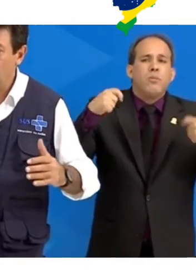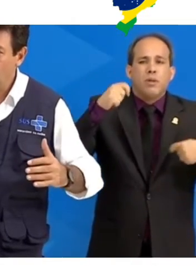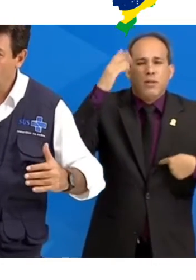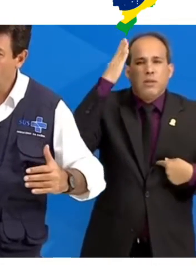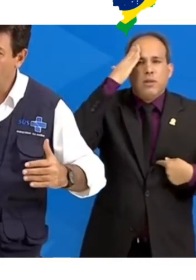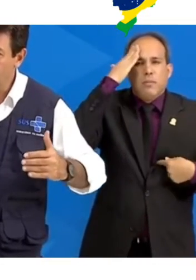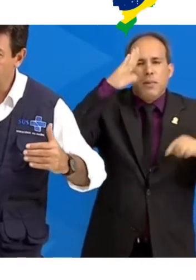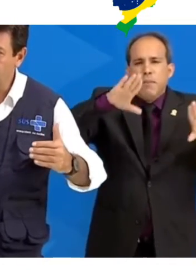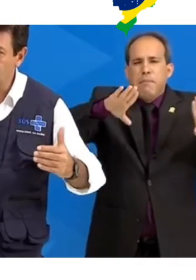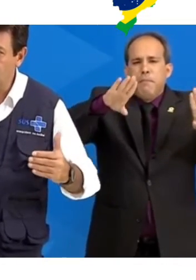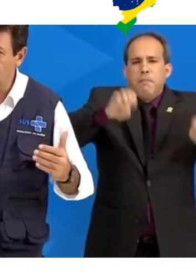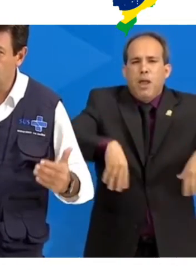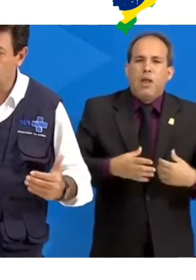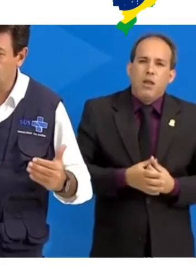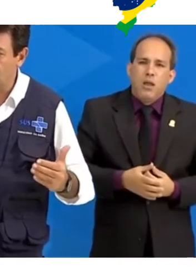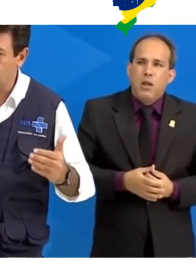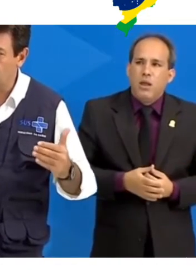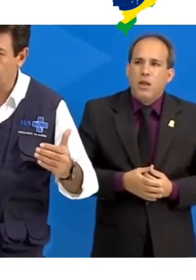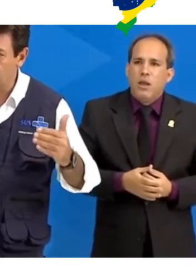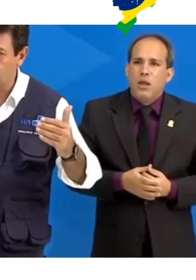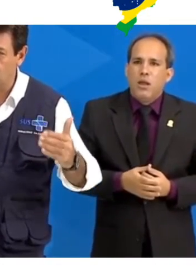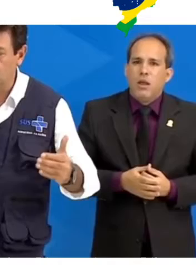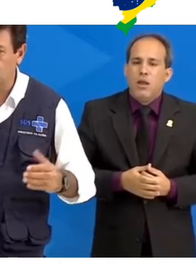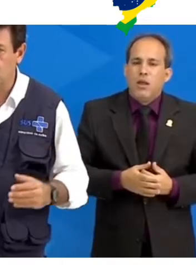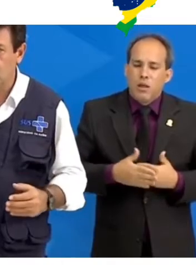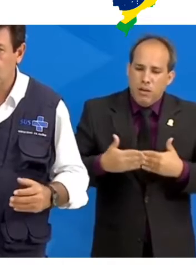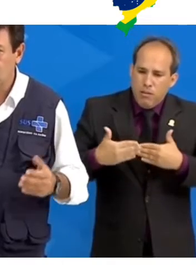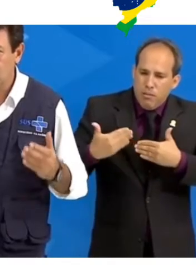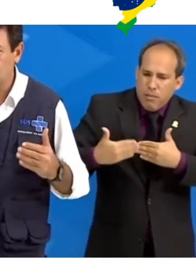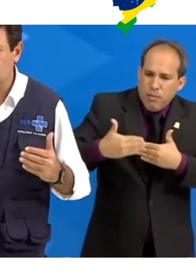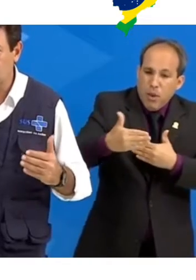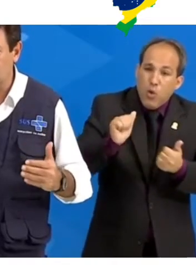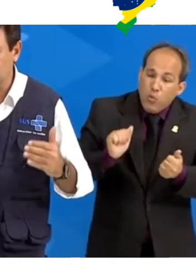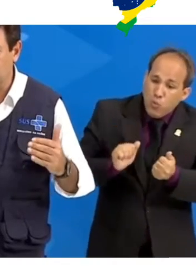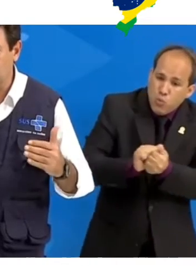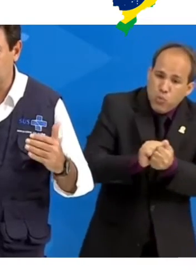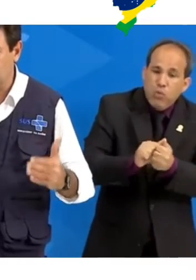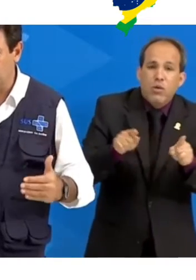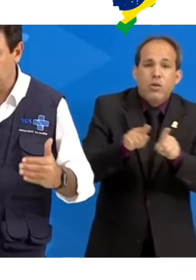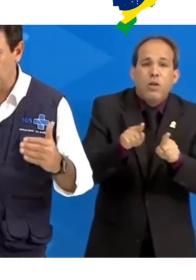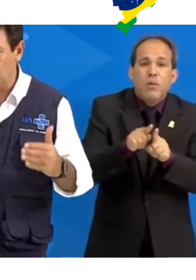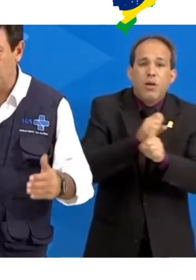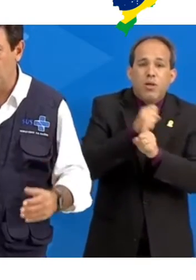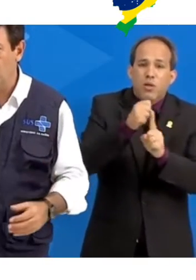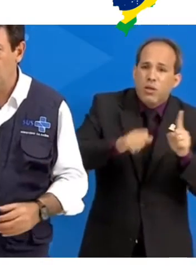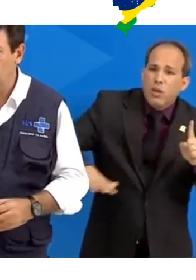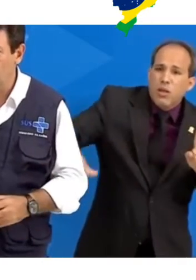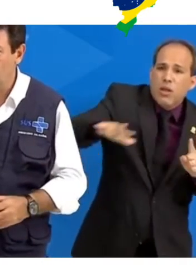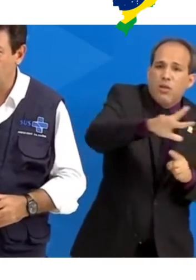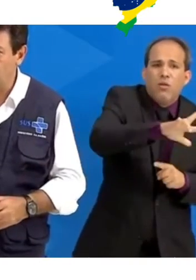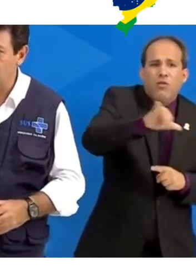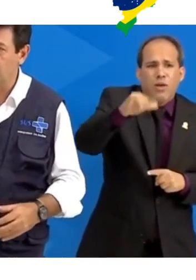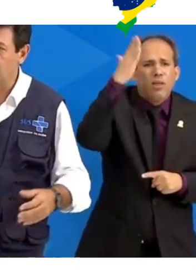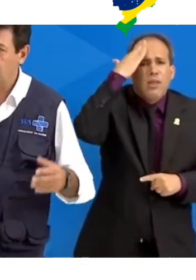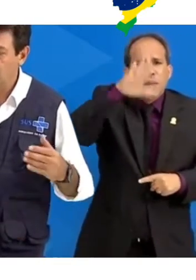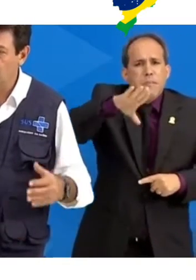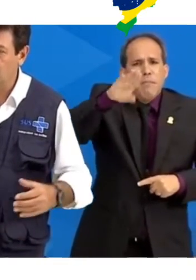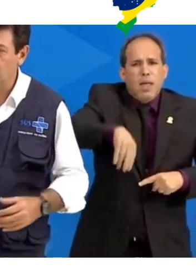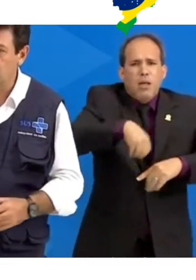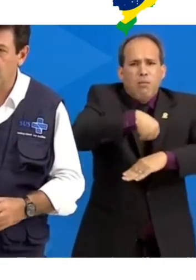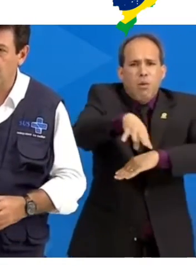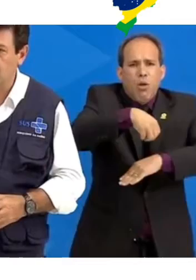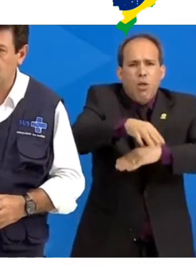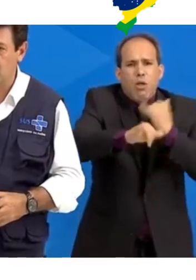bem o movimento e nós vamos dar os movimentos juntos e a sociedade vai estar sempre muito bem informada e